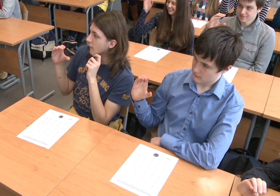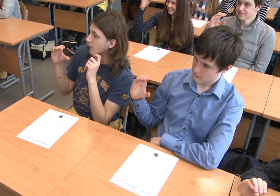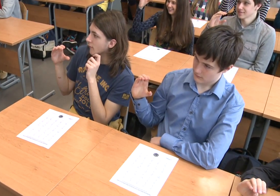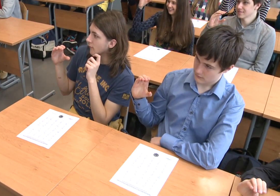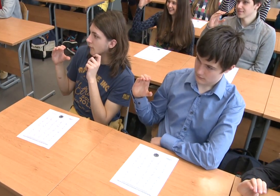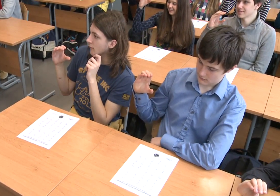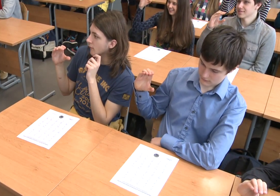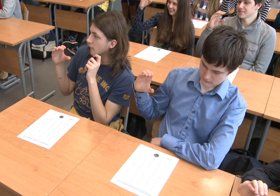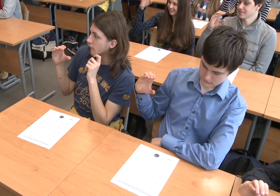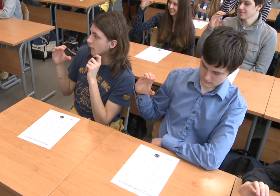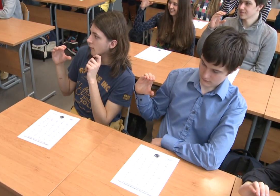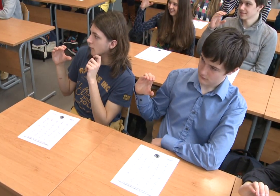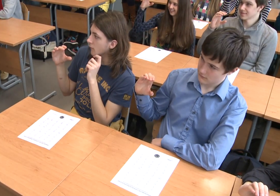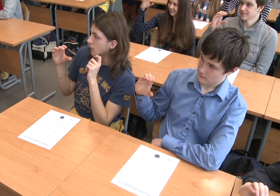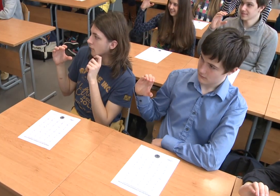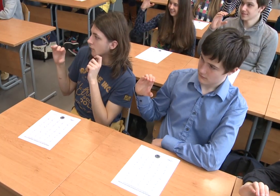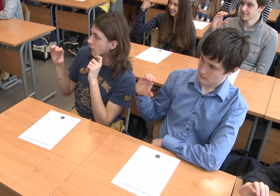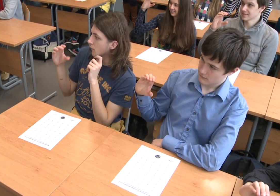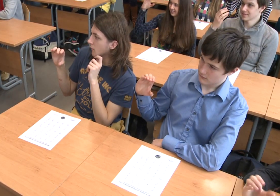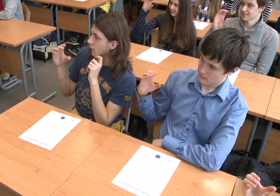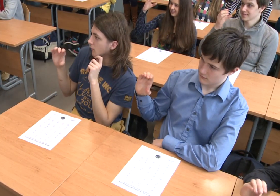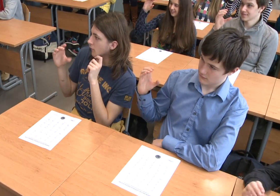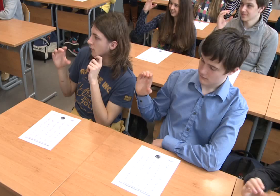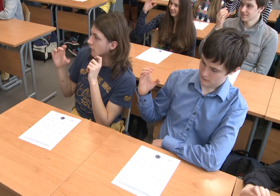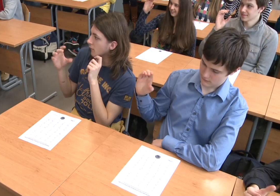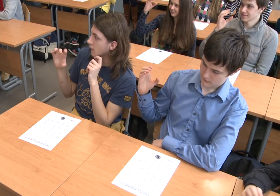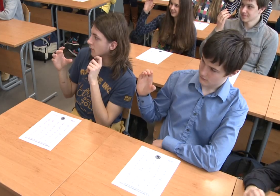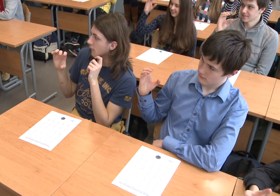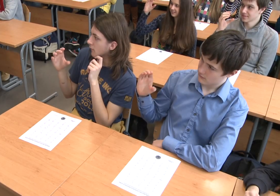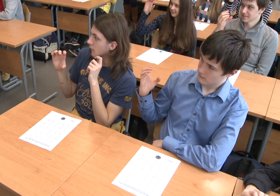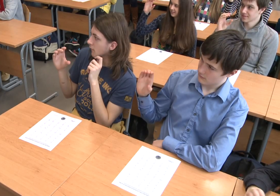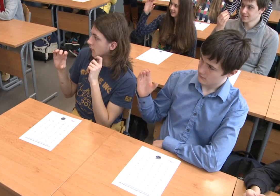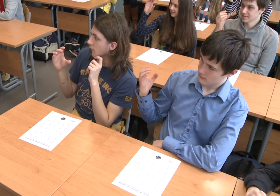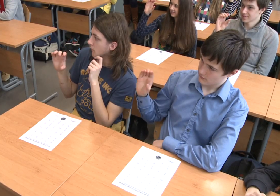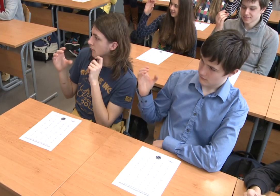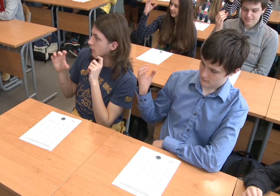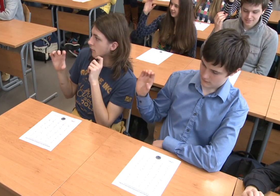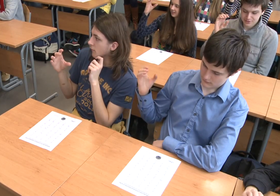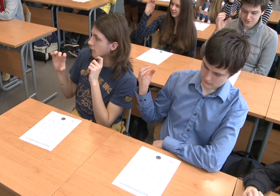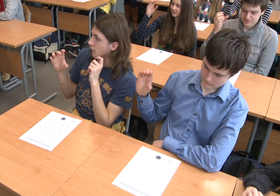C. C. Č, enako kot C, samo zamigajte ga, to je Č.